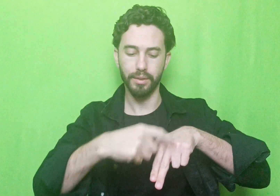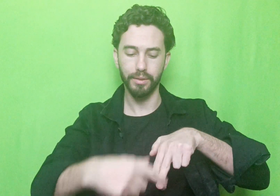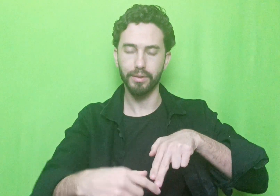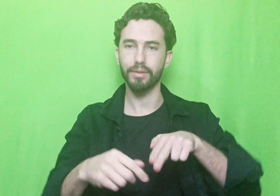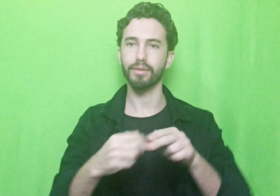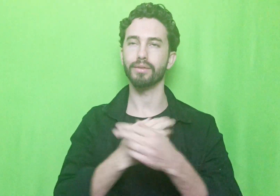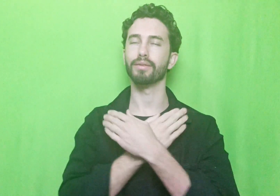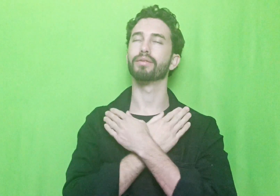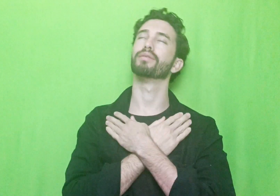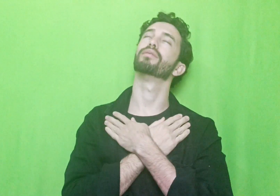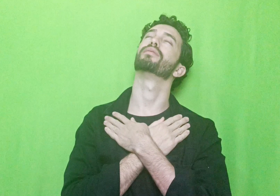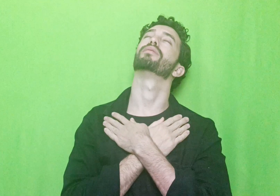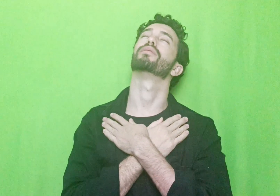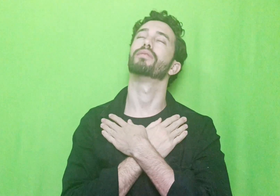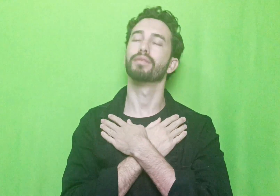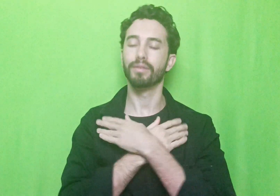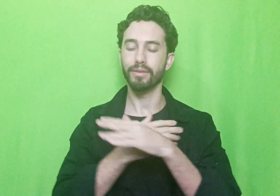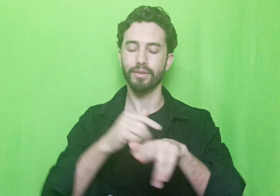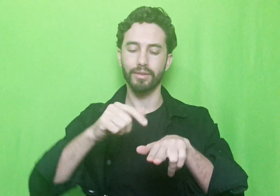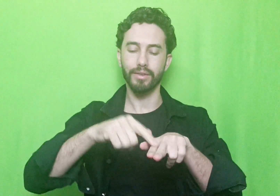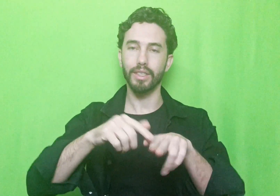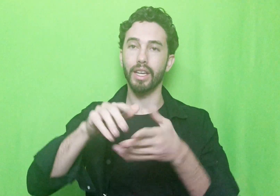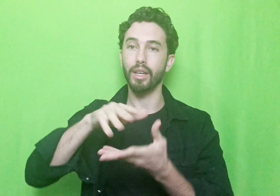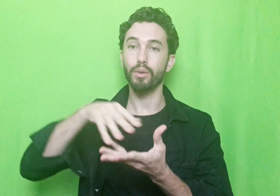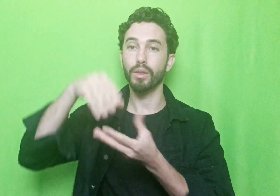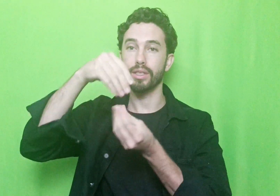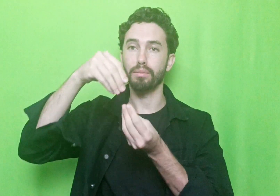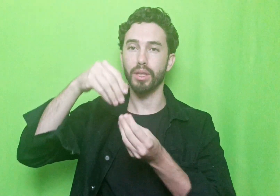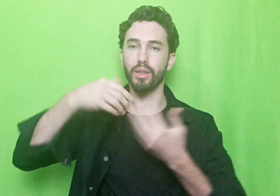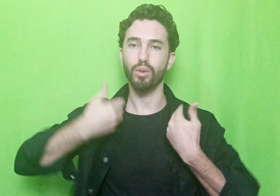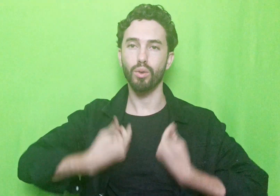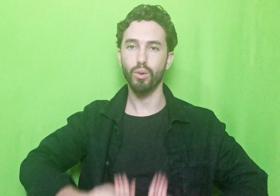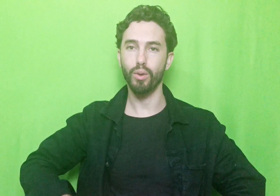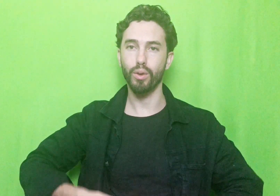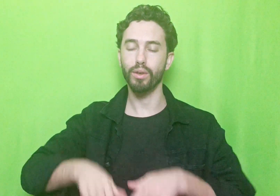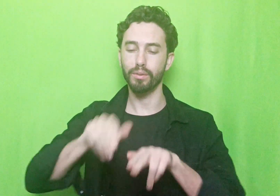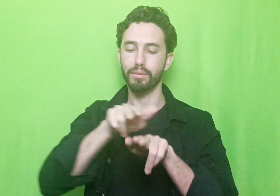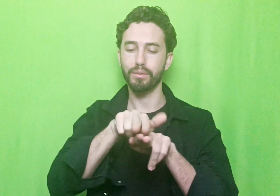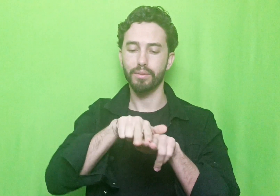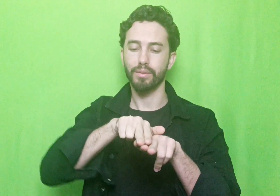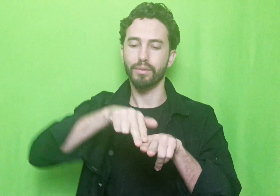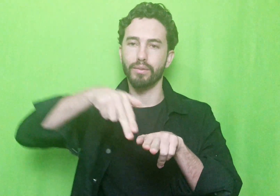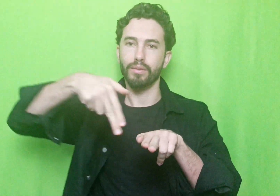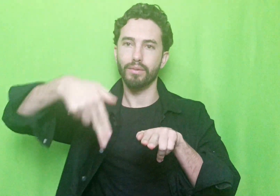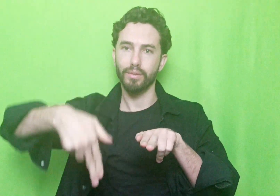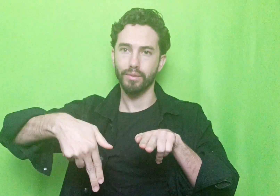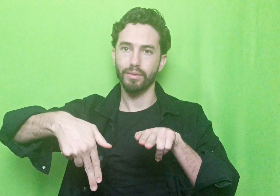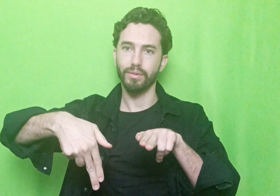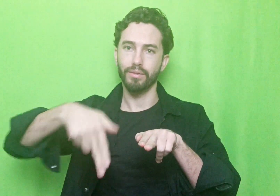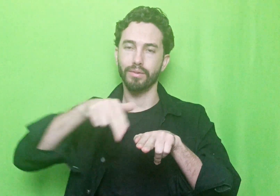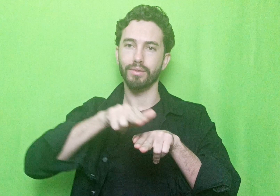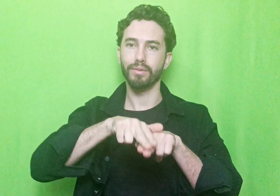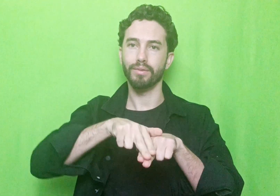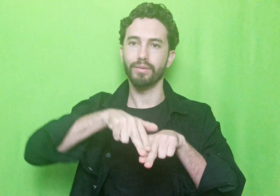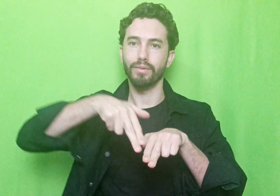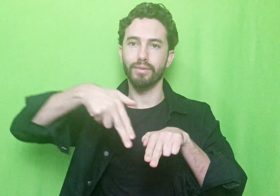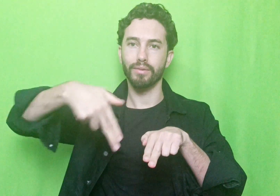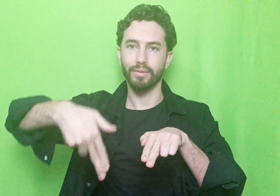deitada seria a pessoa que morreu E aqui seria o espírito no conceito das pessoas de que ele está saindo do